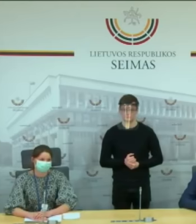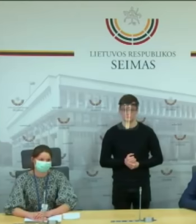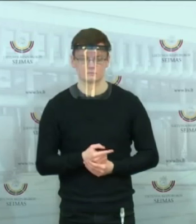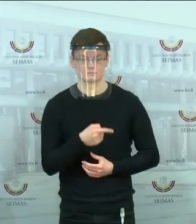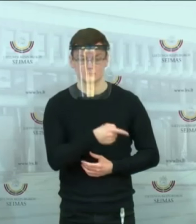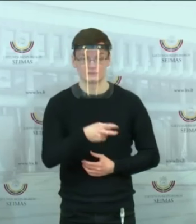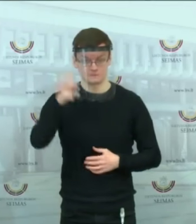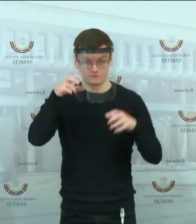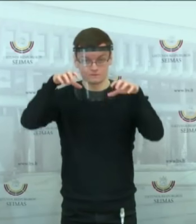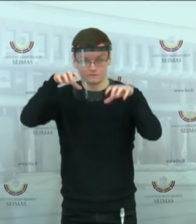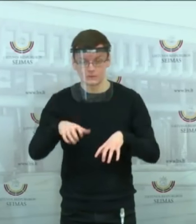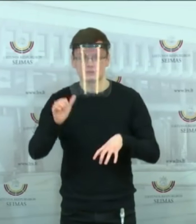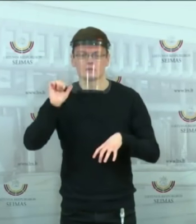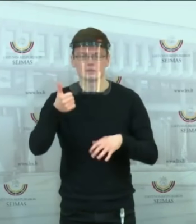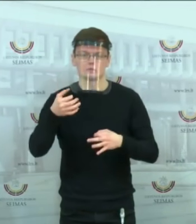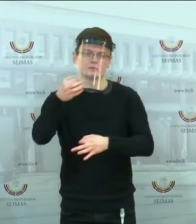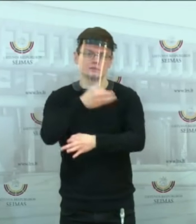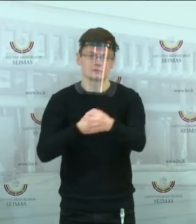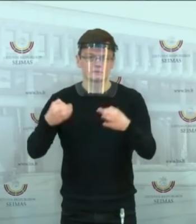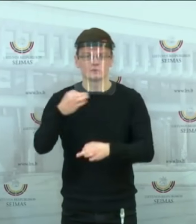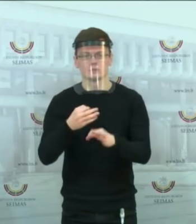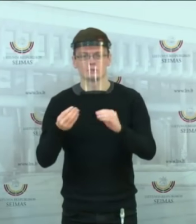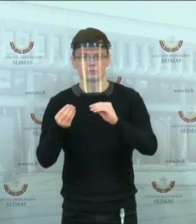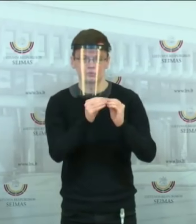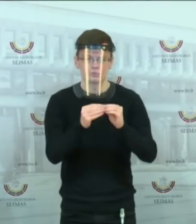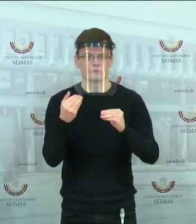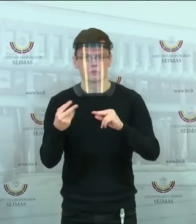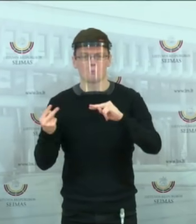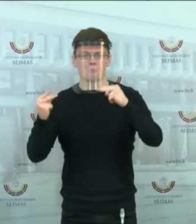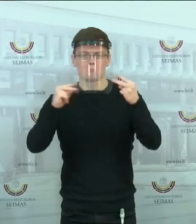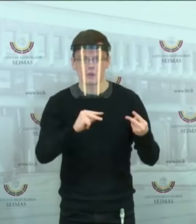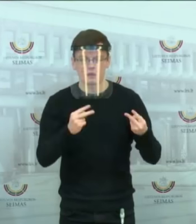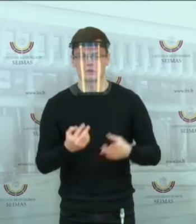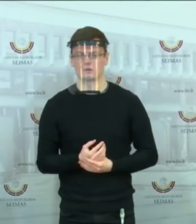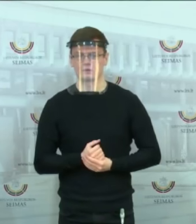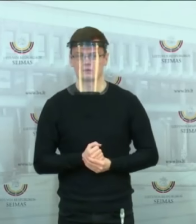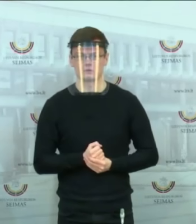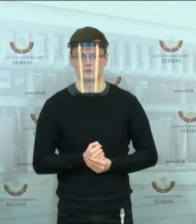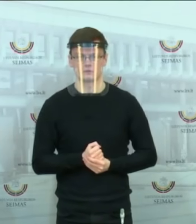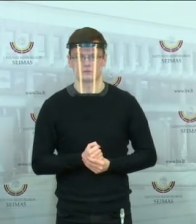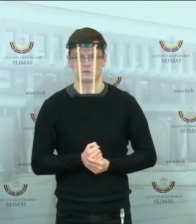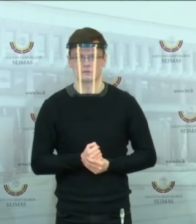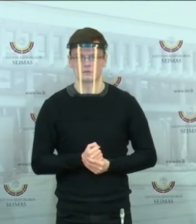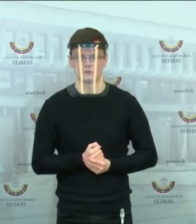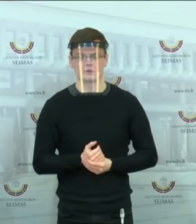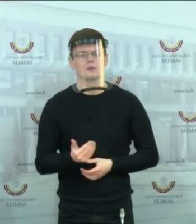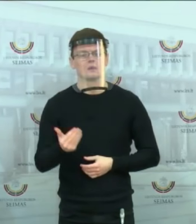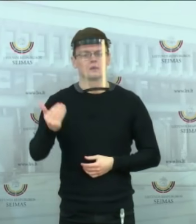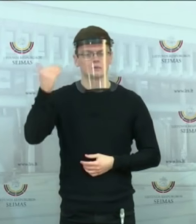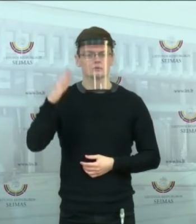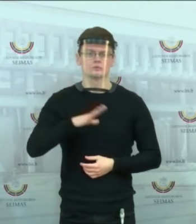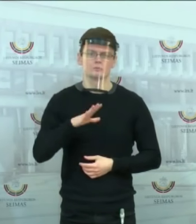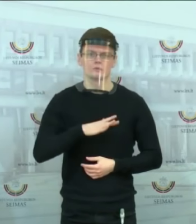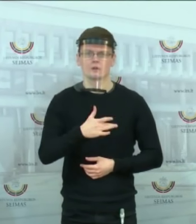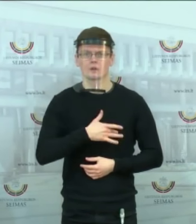Vyriausybė, kaip ir sakiau, rytoj svarstys patį nutarimą pakeitimą ir anksčiau mintis buvo, kad nuo